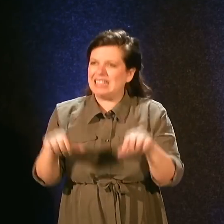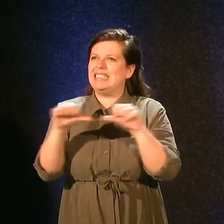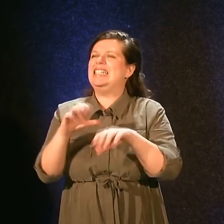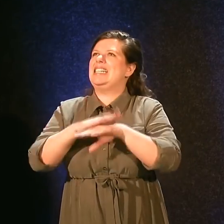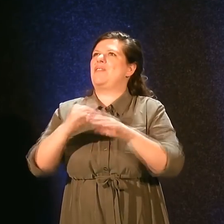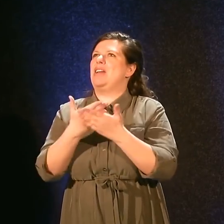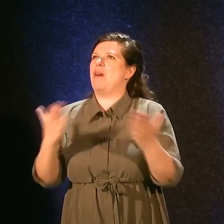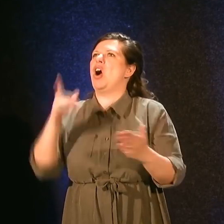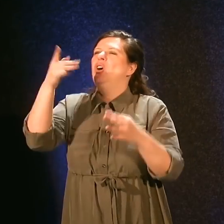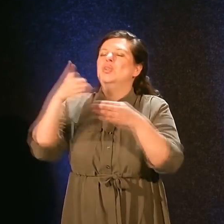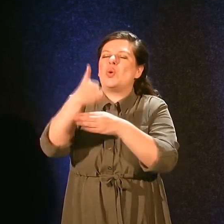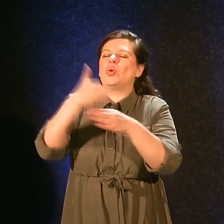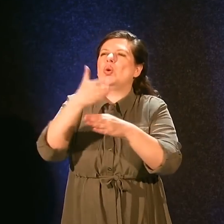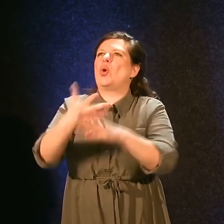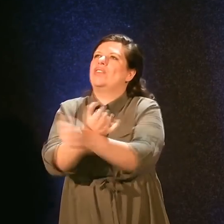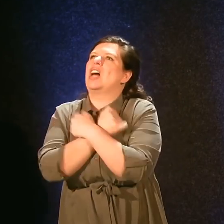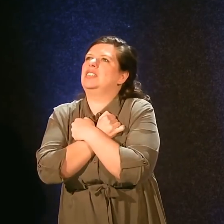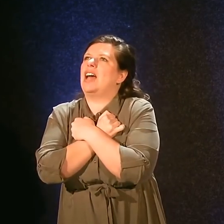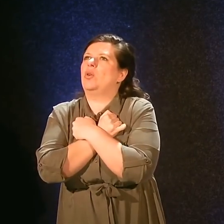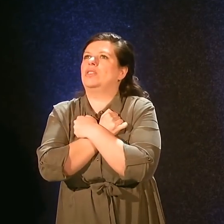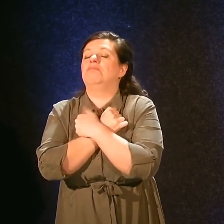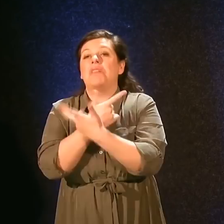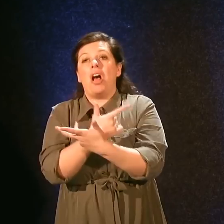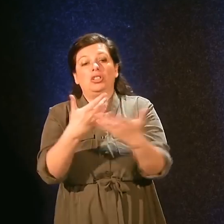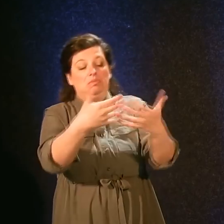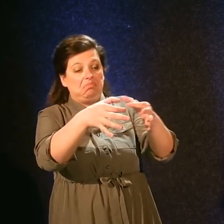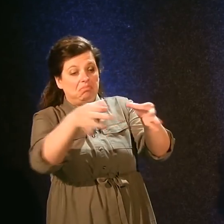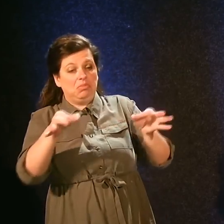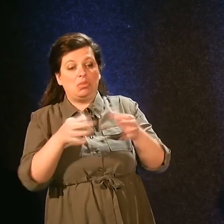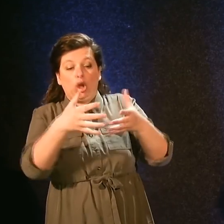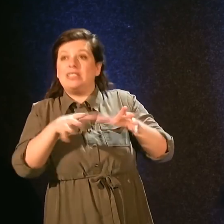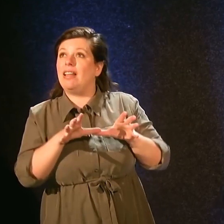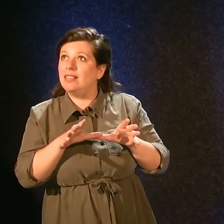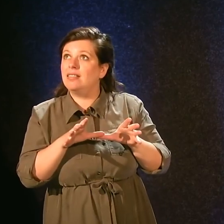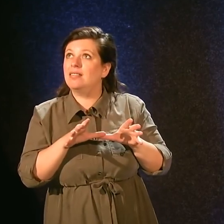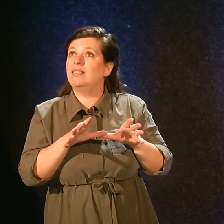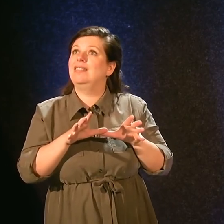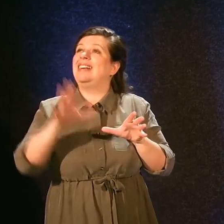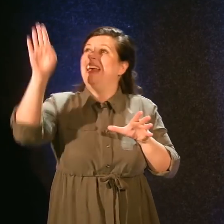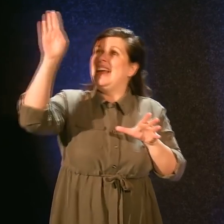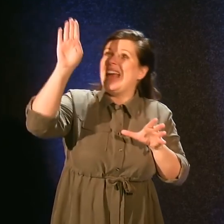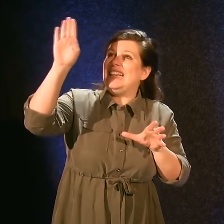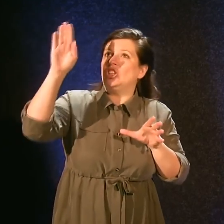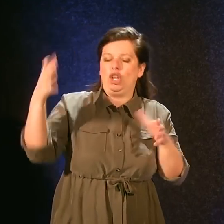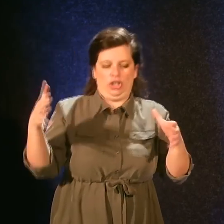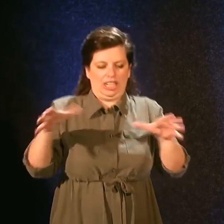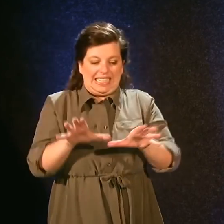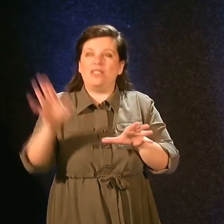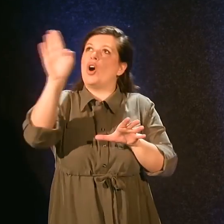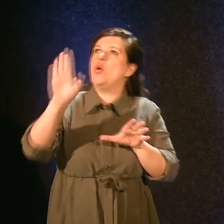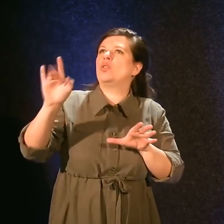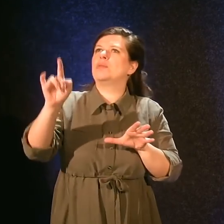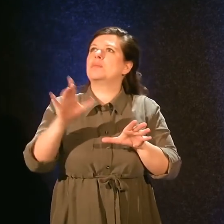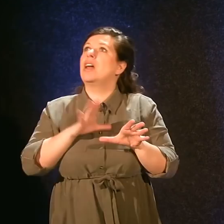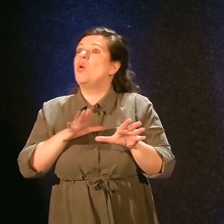ervaren? Dat u ons vasthoudt als gezin. Als gezin van God, geestelijk gezin. Maar dat u ons ook vasthoudt wat er